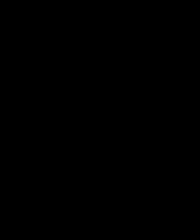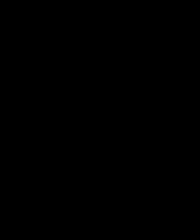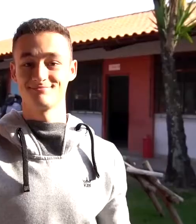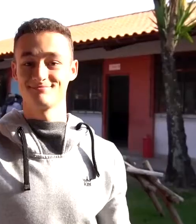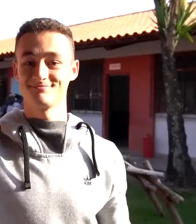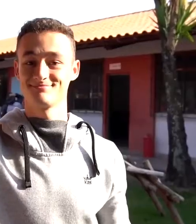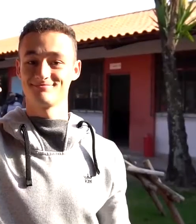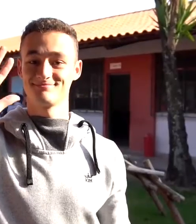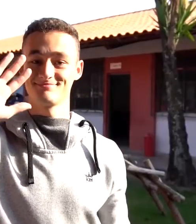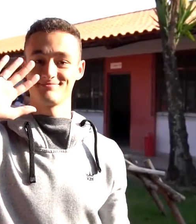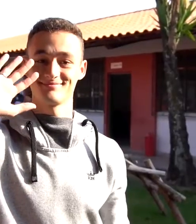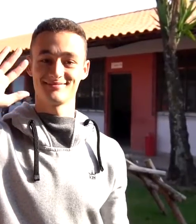Life's good,